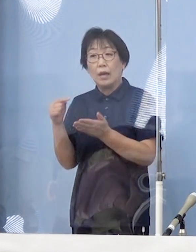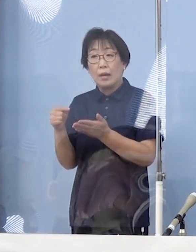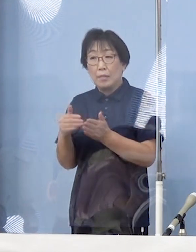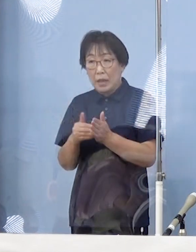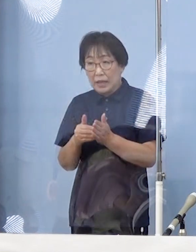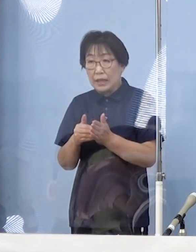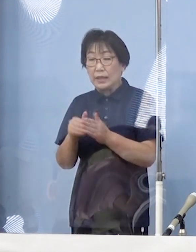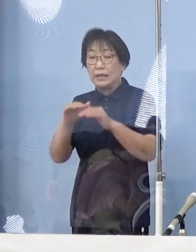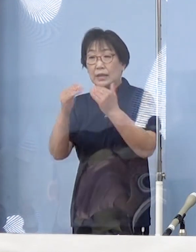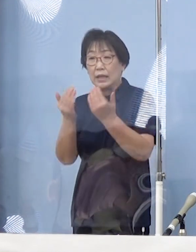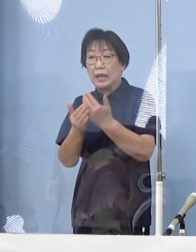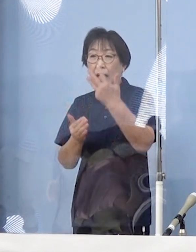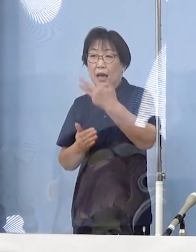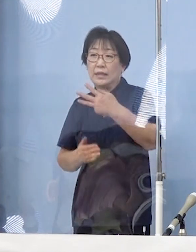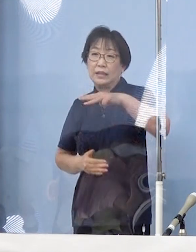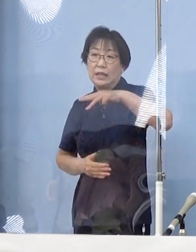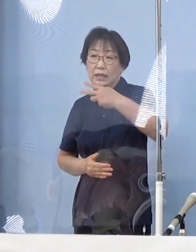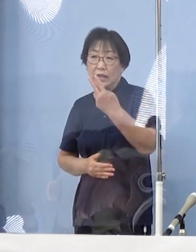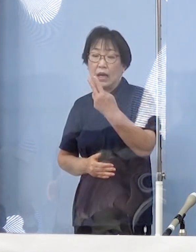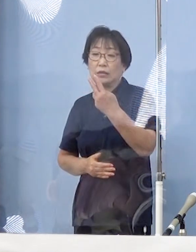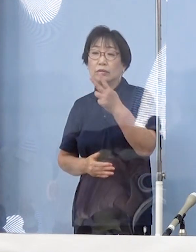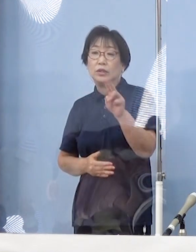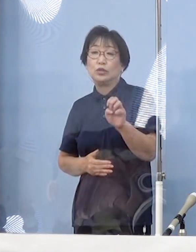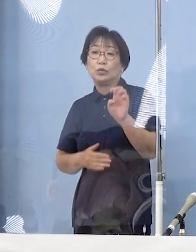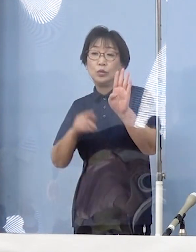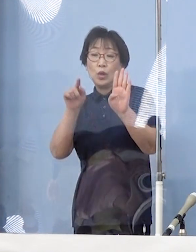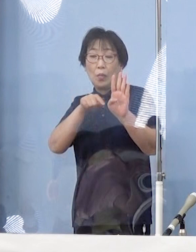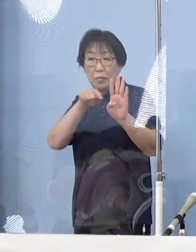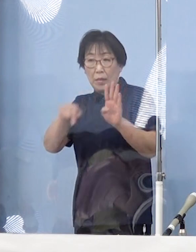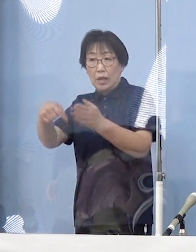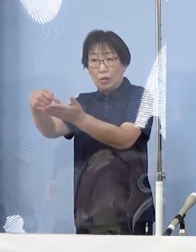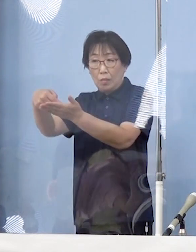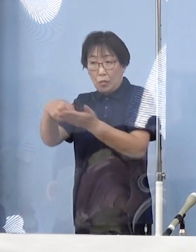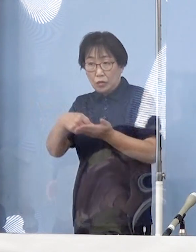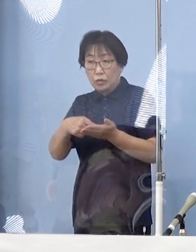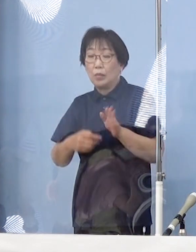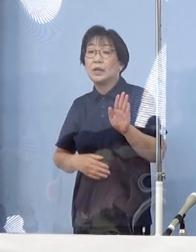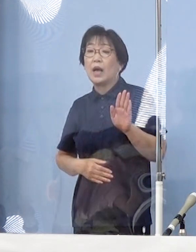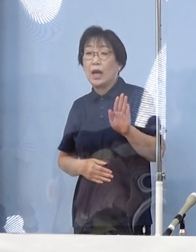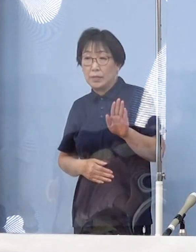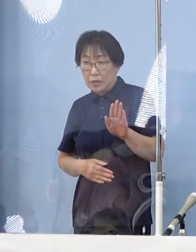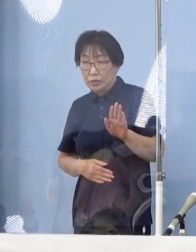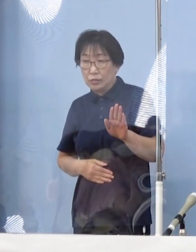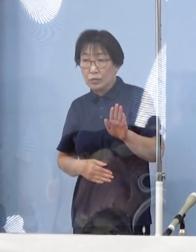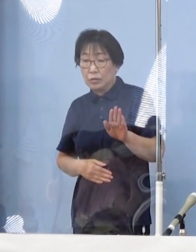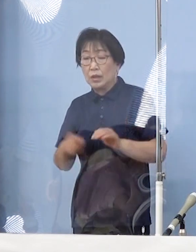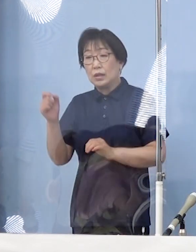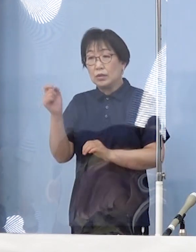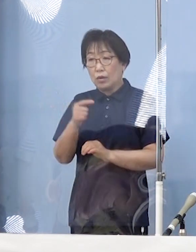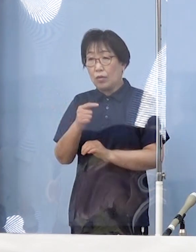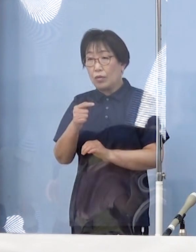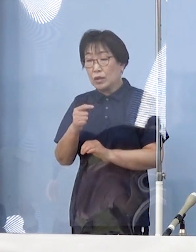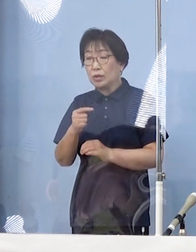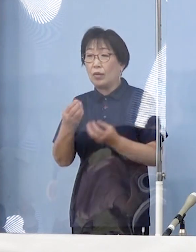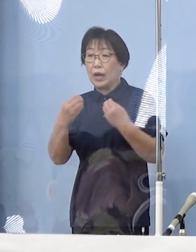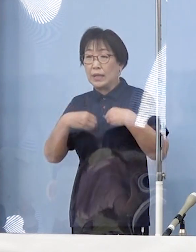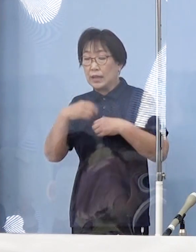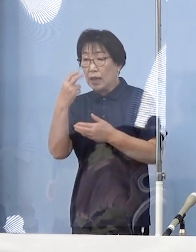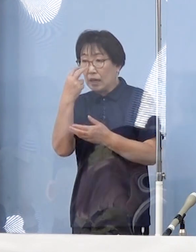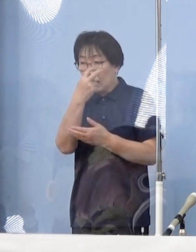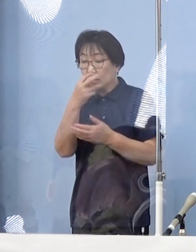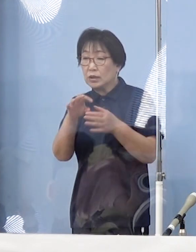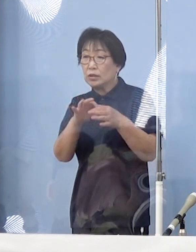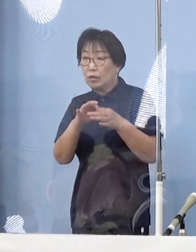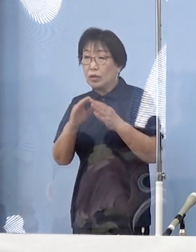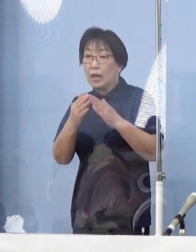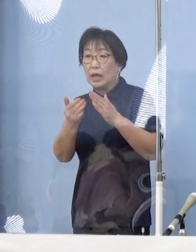で8224名のお申し込みをいただいております。早期の感染確認により、ご家族や